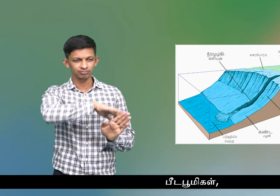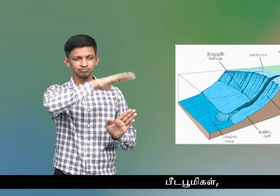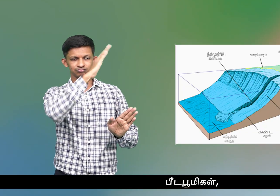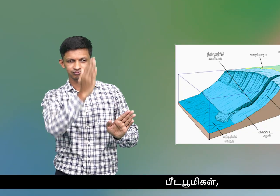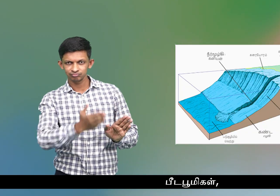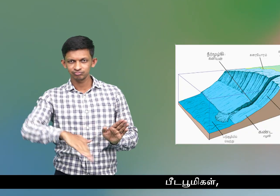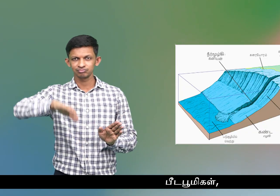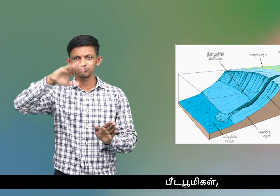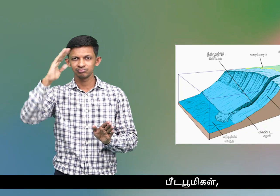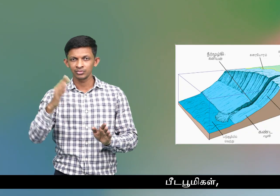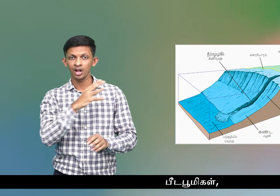பீடபூமிகள்,